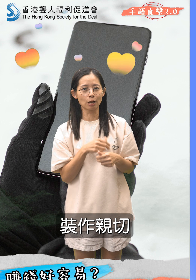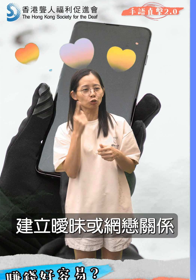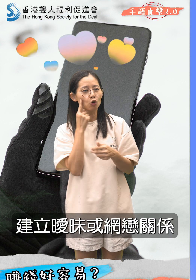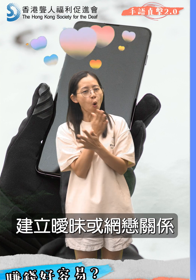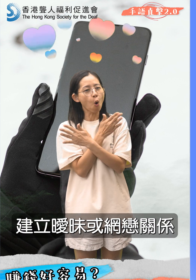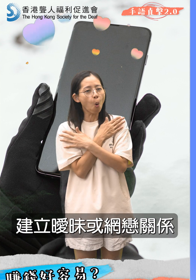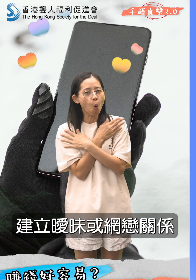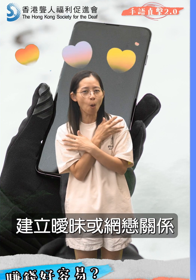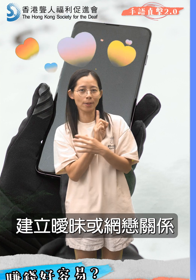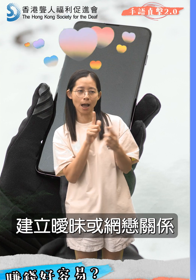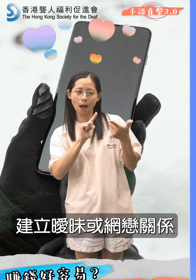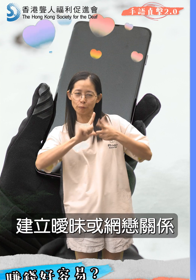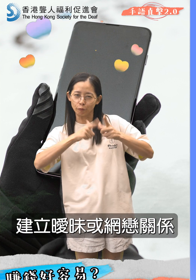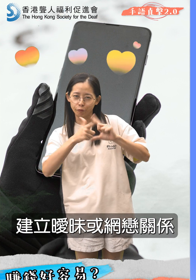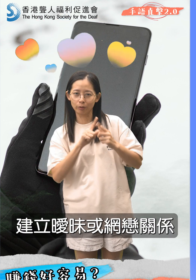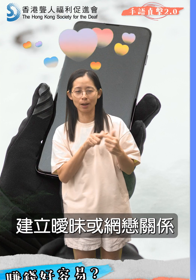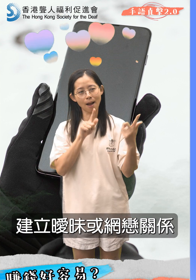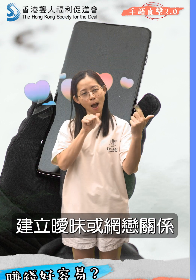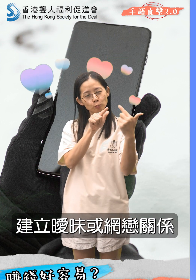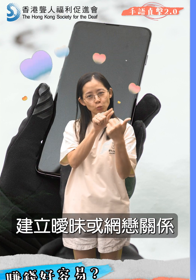建立曖昧或者網戀關係。